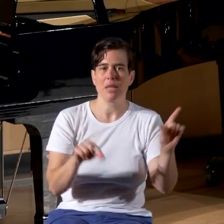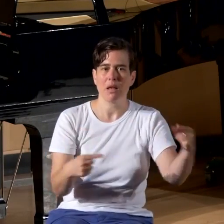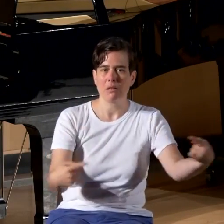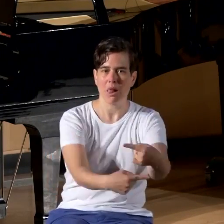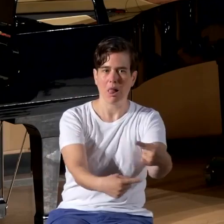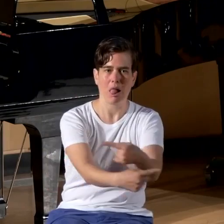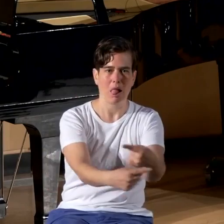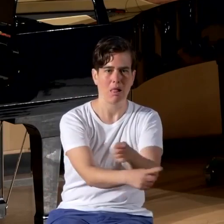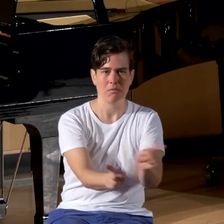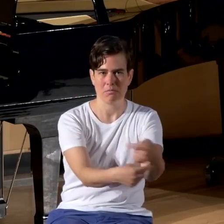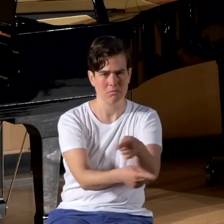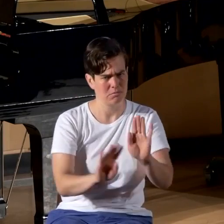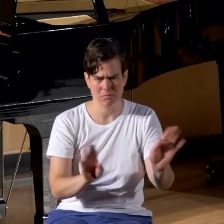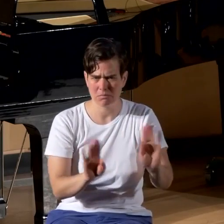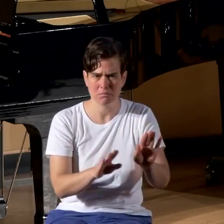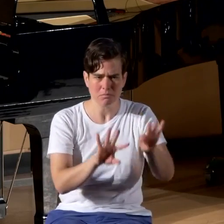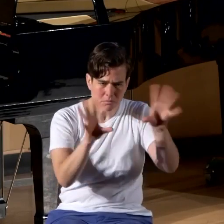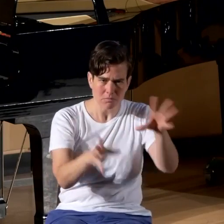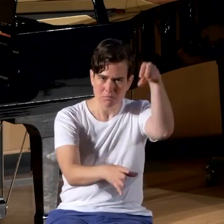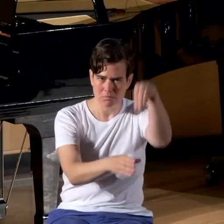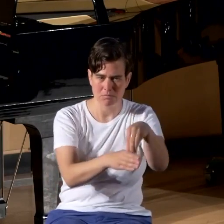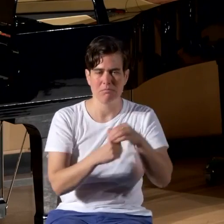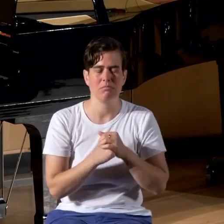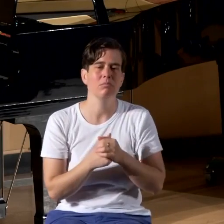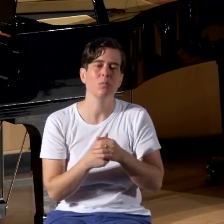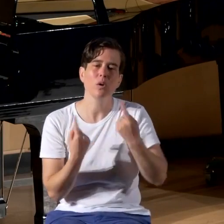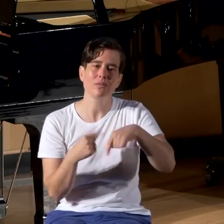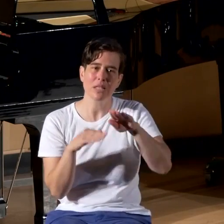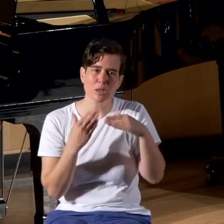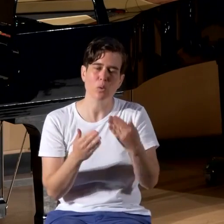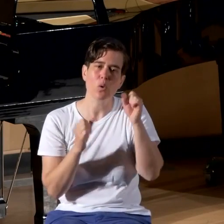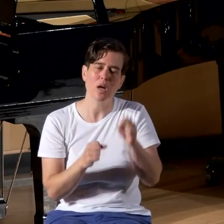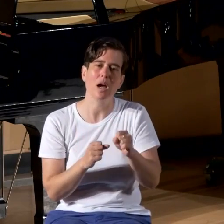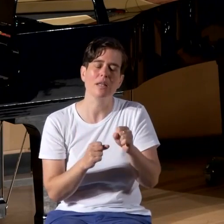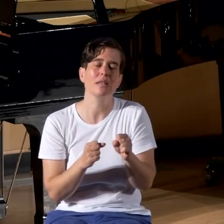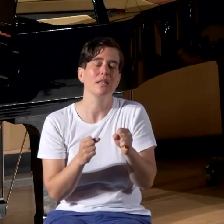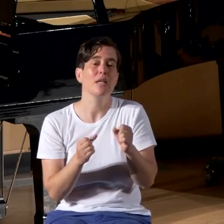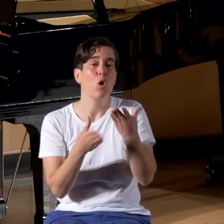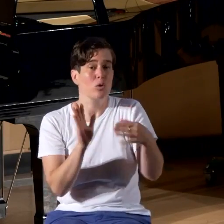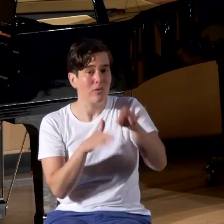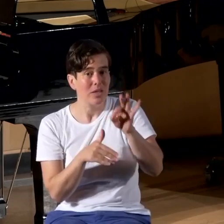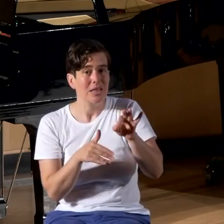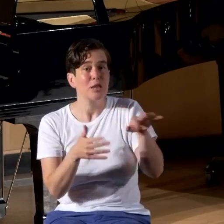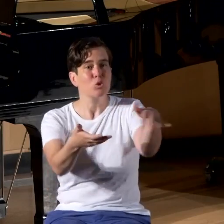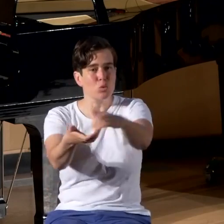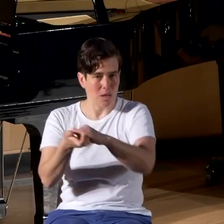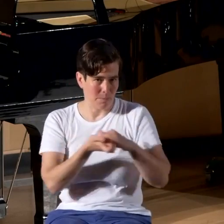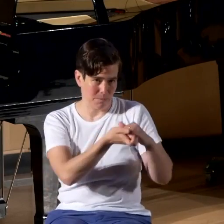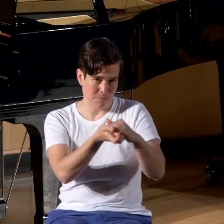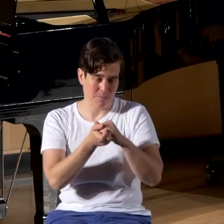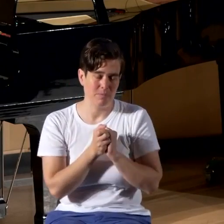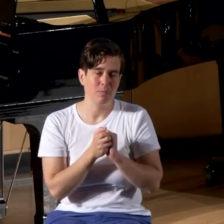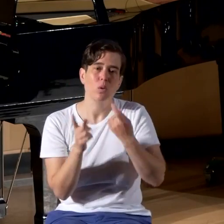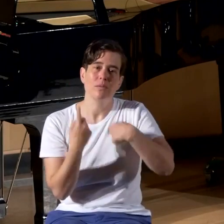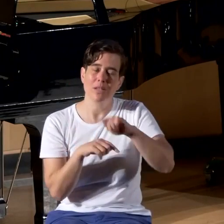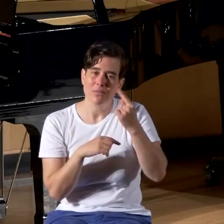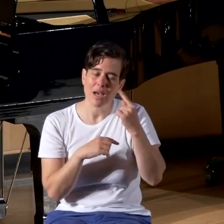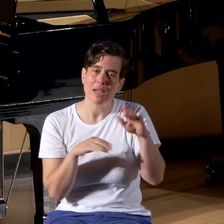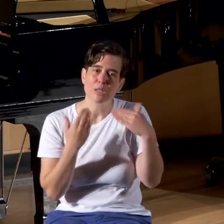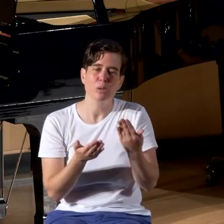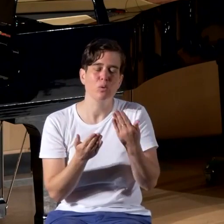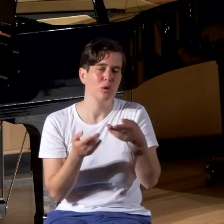andere ausgespielt wird. Wir alle können in diesem Sinn Teil der Lösung sein. Und wir alle wissen, das Ganze